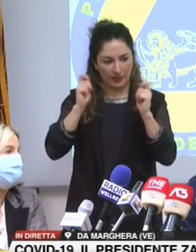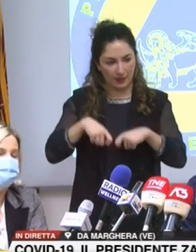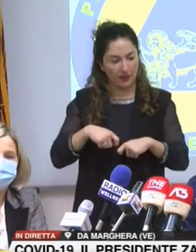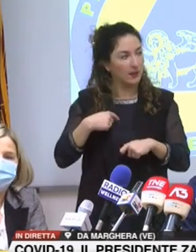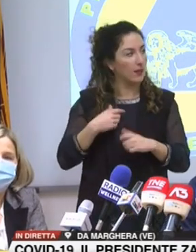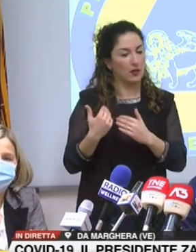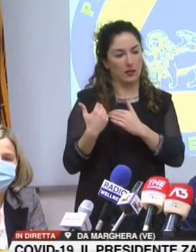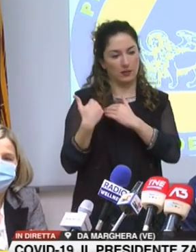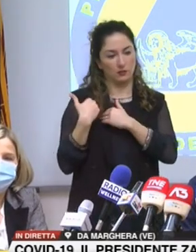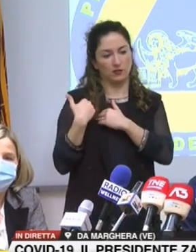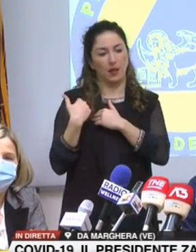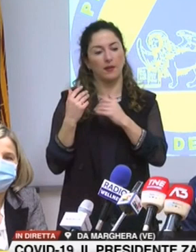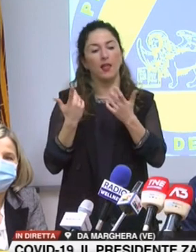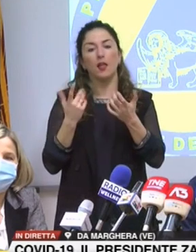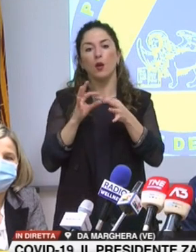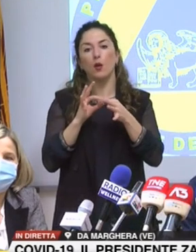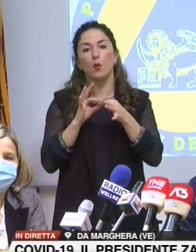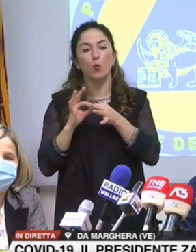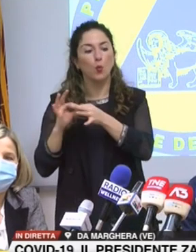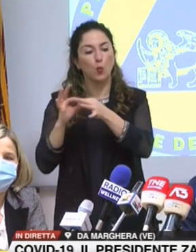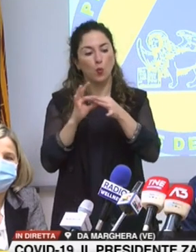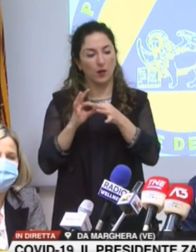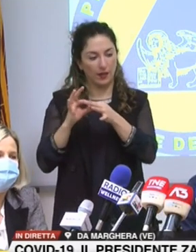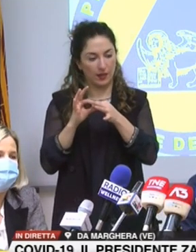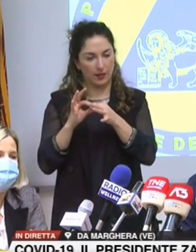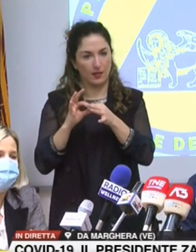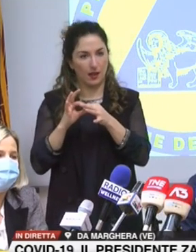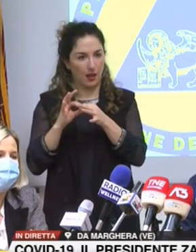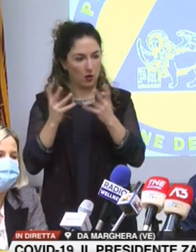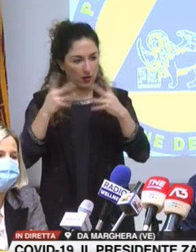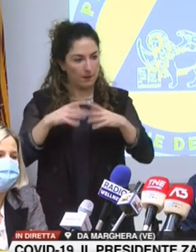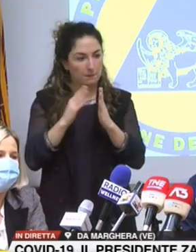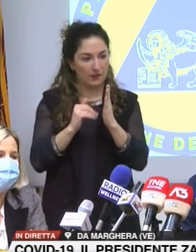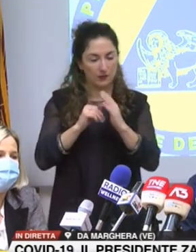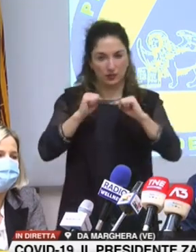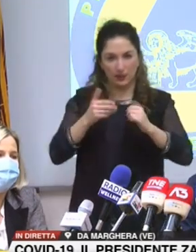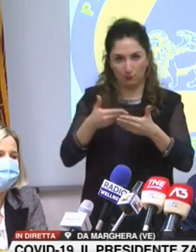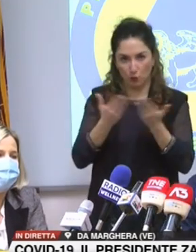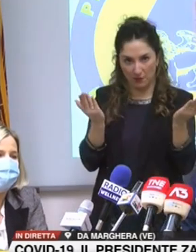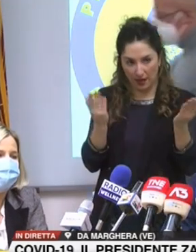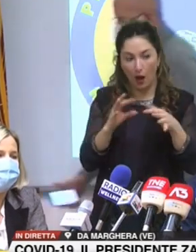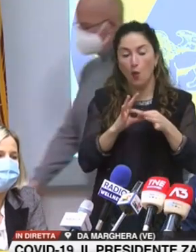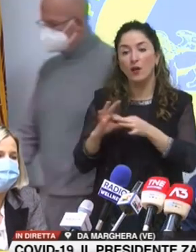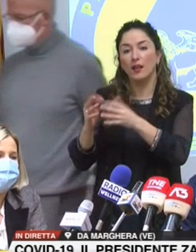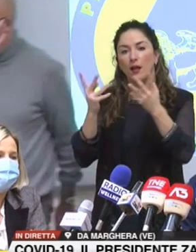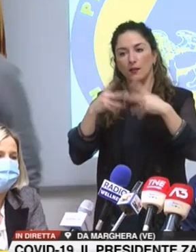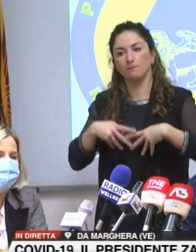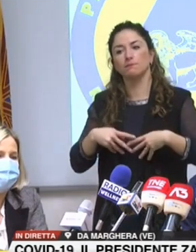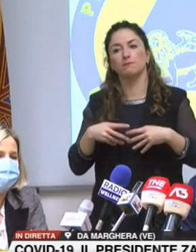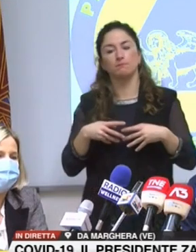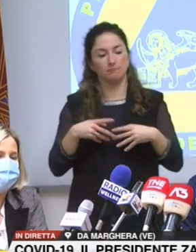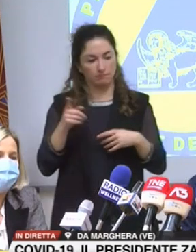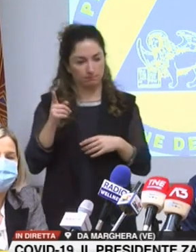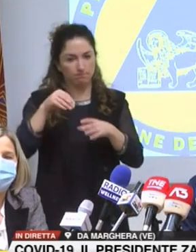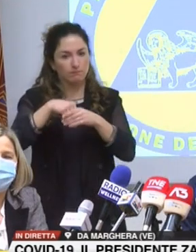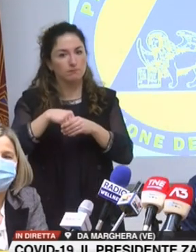sono responsabile dell'unità organizzativa prevenzione e sanità pubblica che è una unità organizzativa nelle quali si articola la struttura più